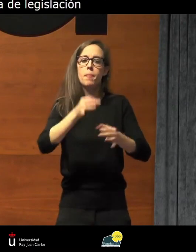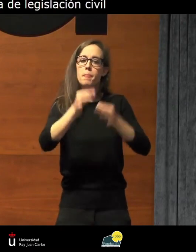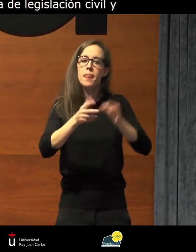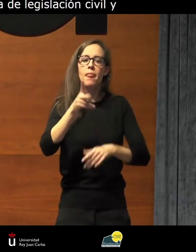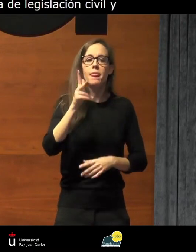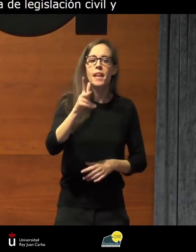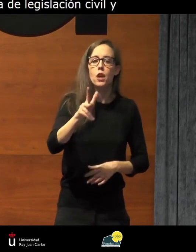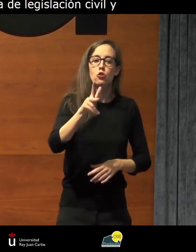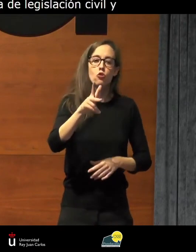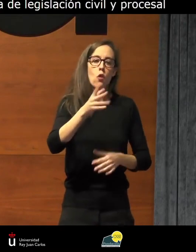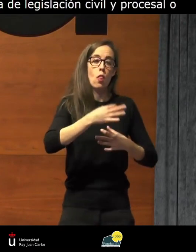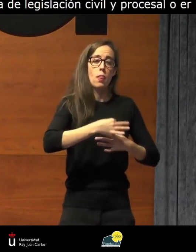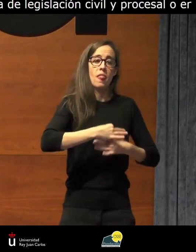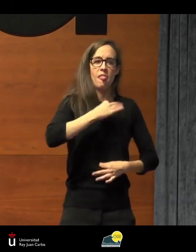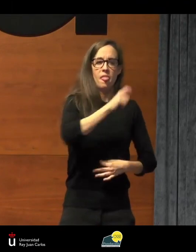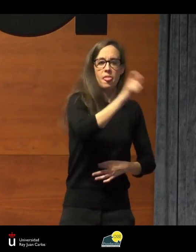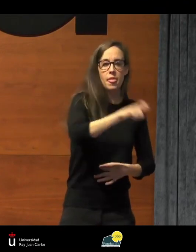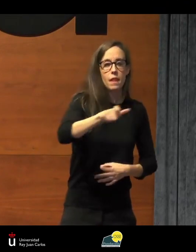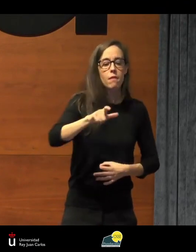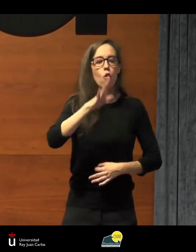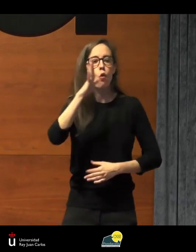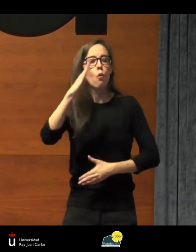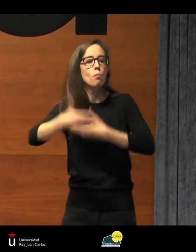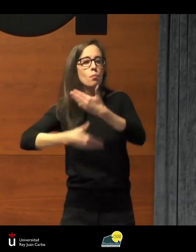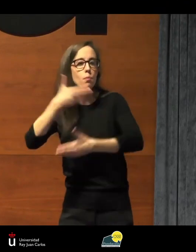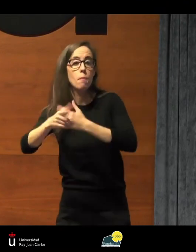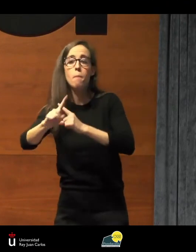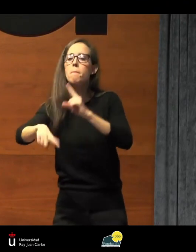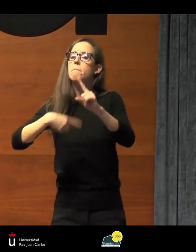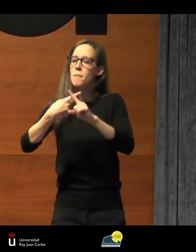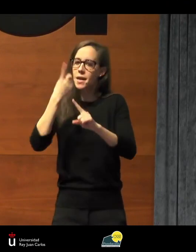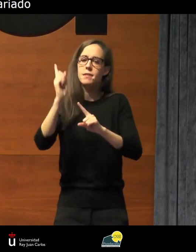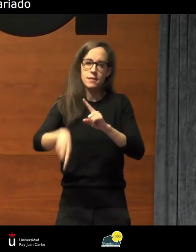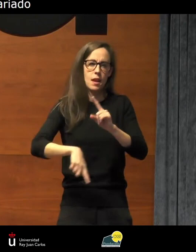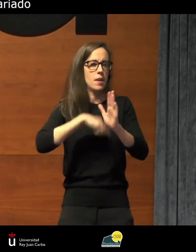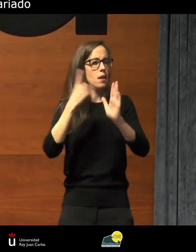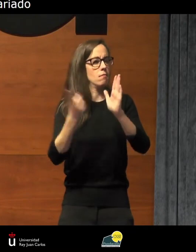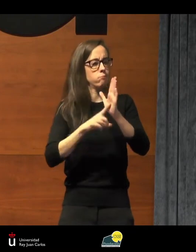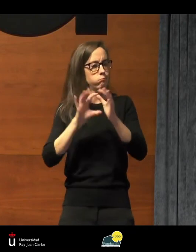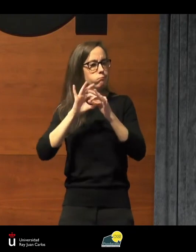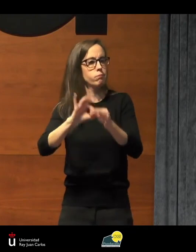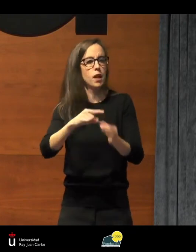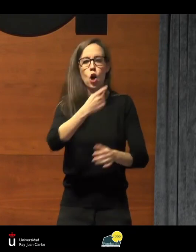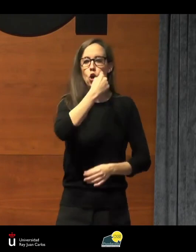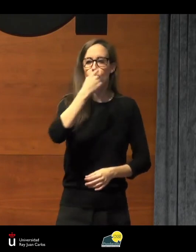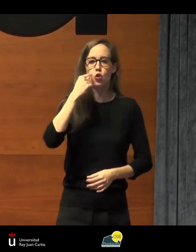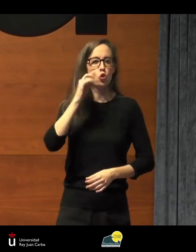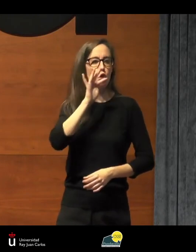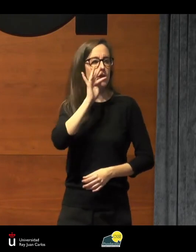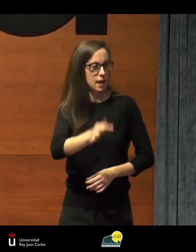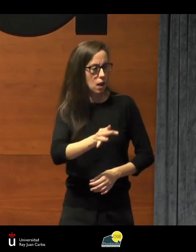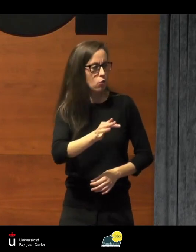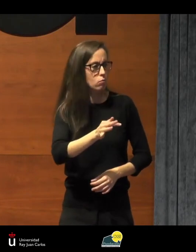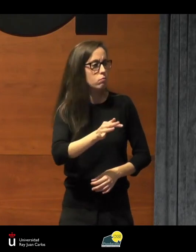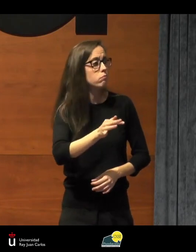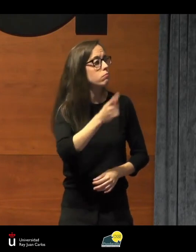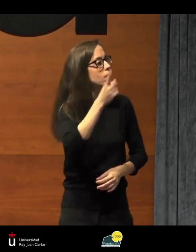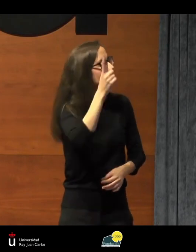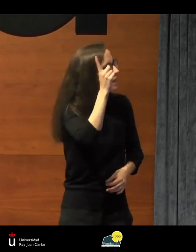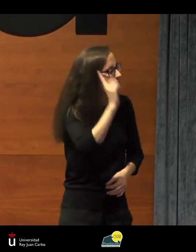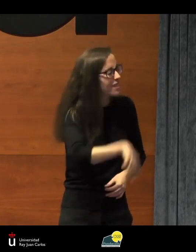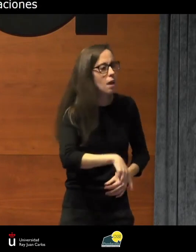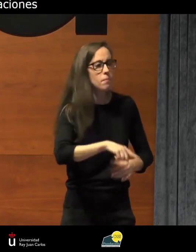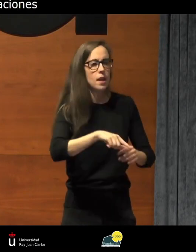en la regulación del régimen del notariado. También se incorporan más obligaciones vinculadas a